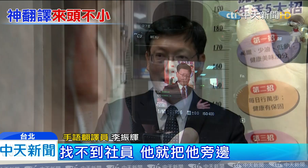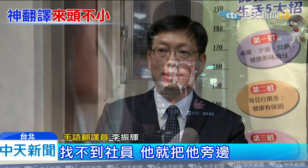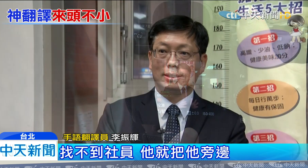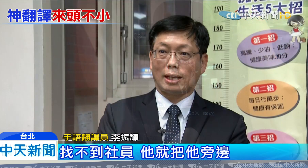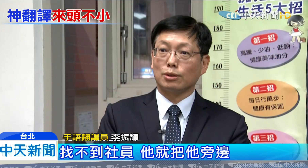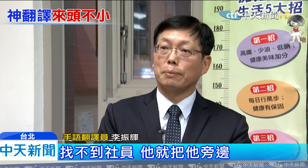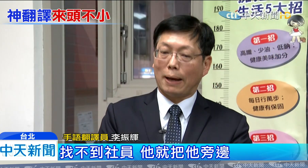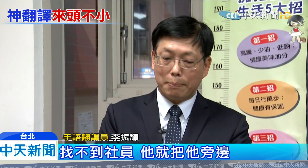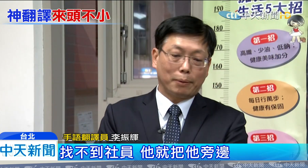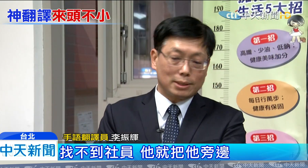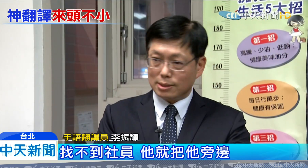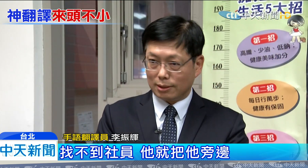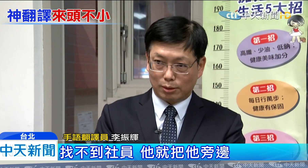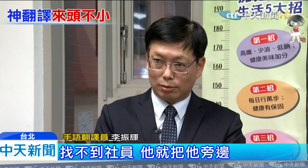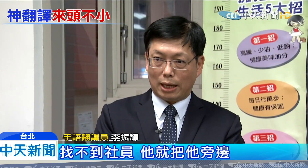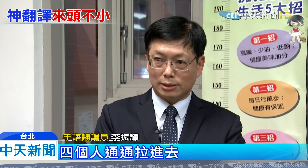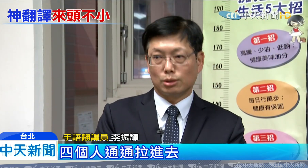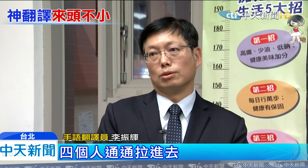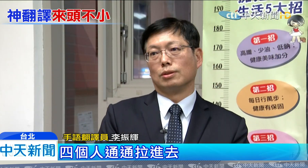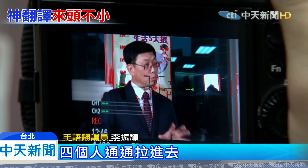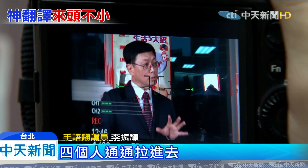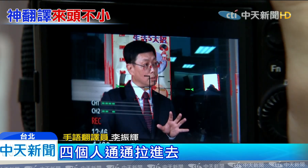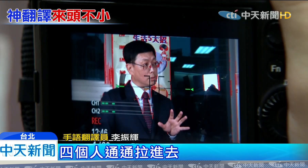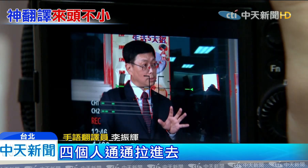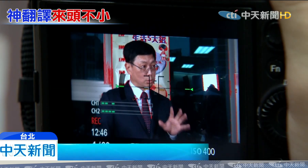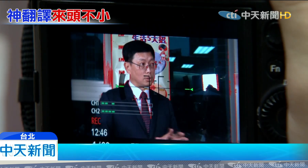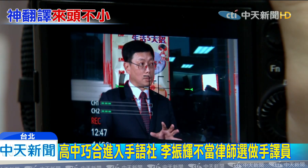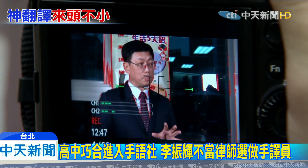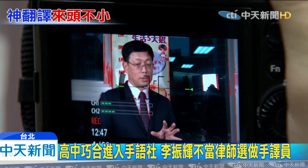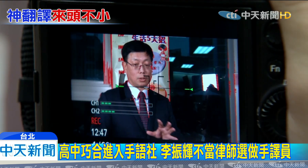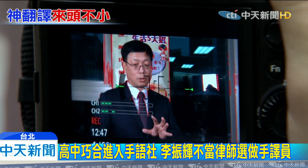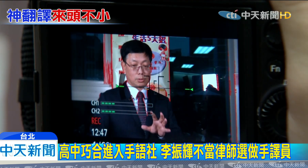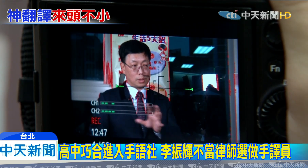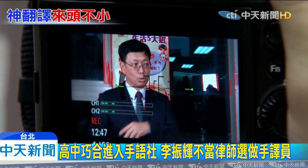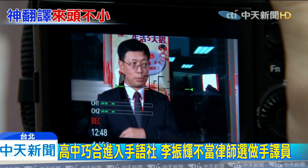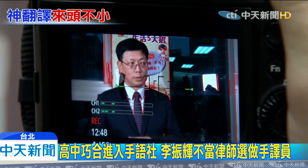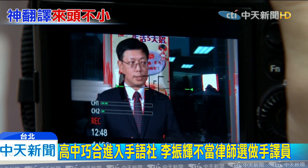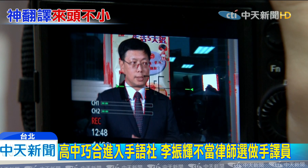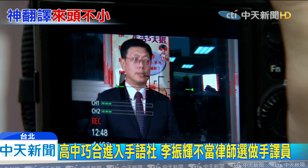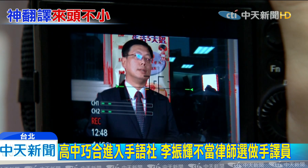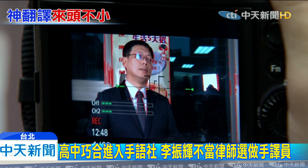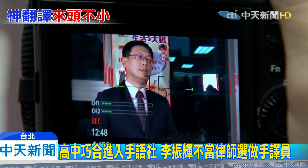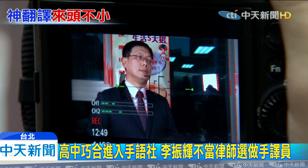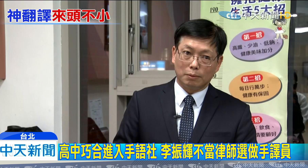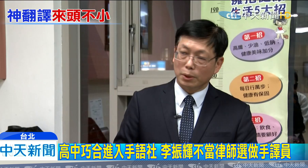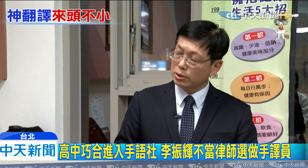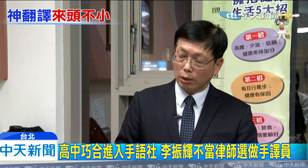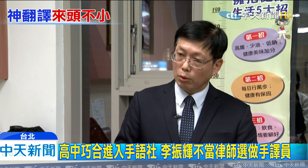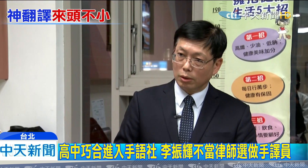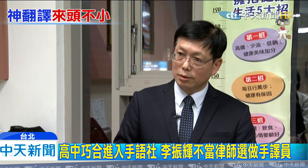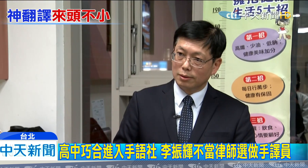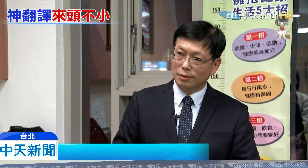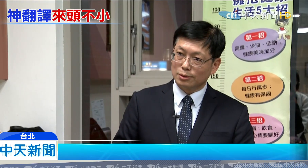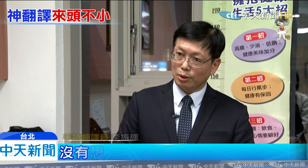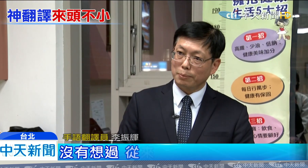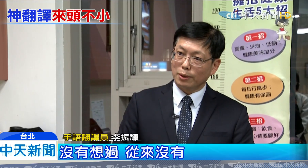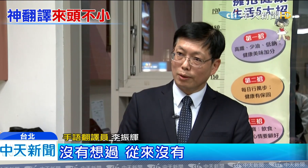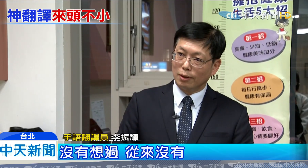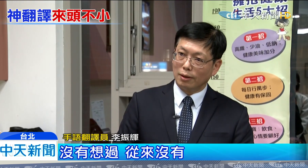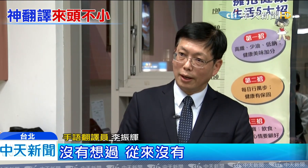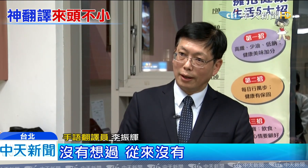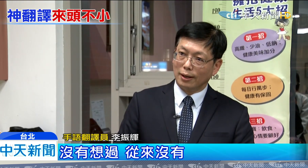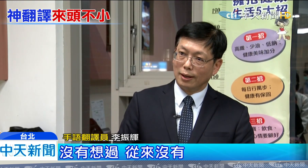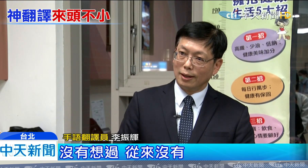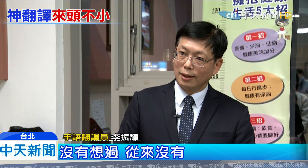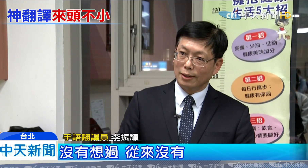員。那他就把他旁边四个人通通拉进去， 兴趣变成职业，连他自己都没想到， 没有想过，从来没